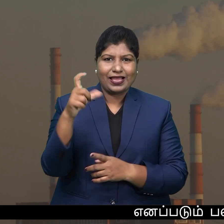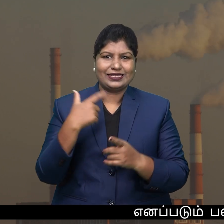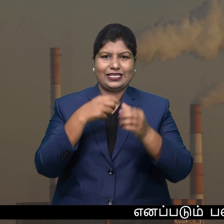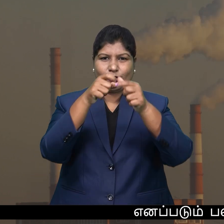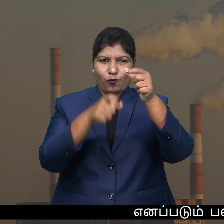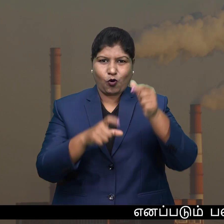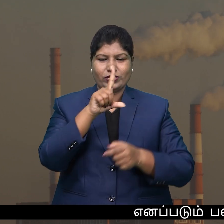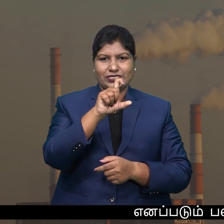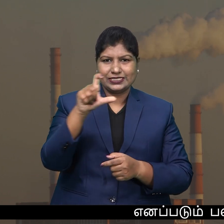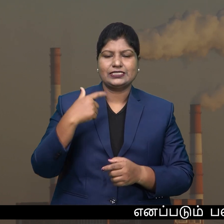எனப்படும் பல்வேறு வகையான